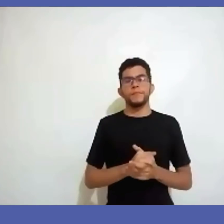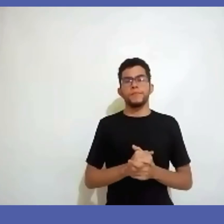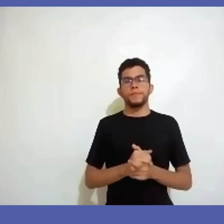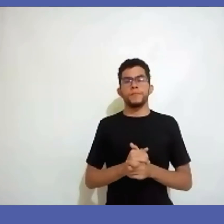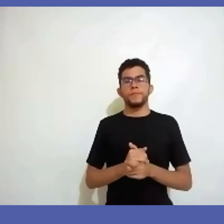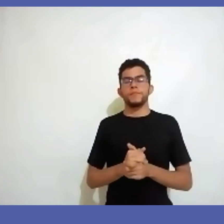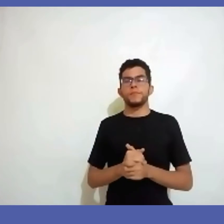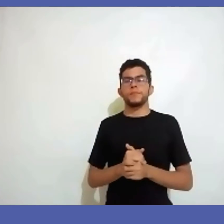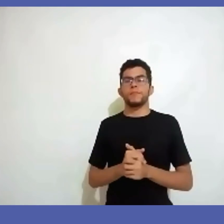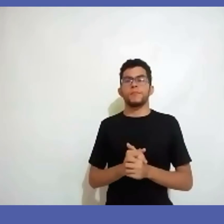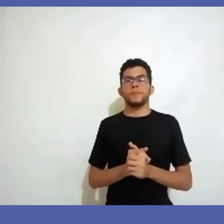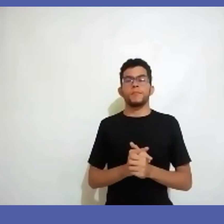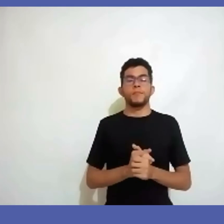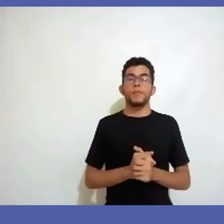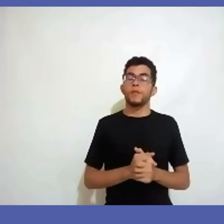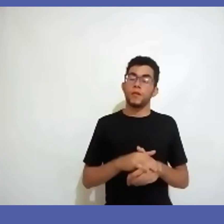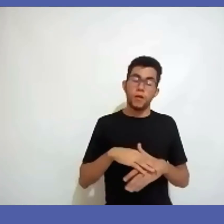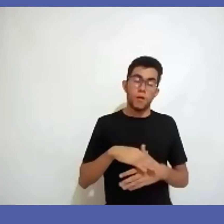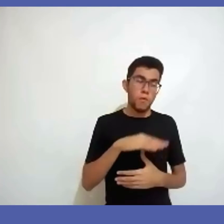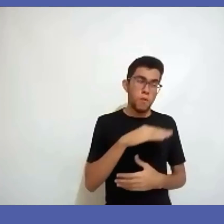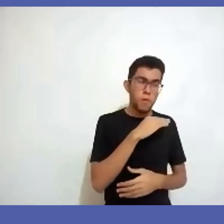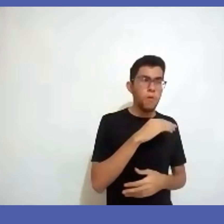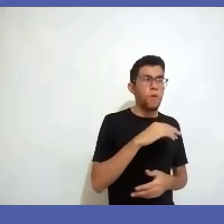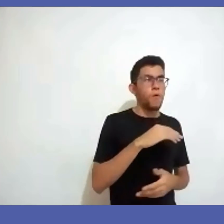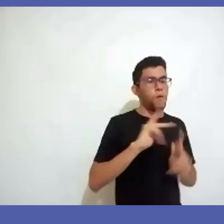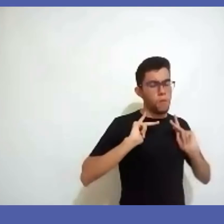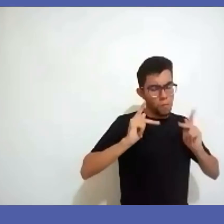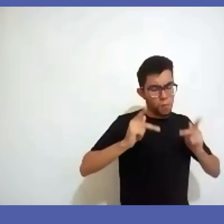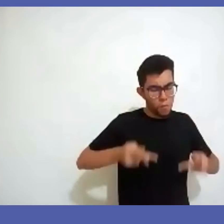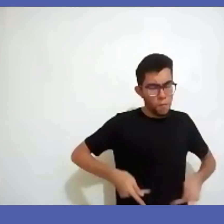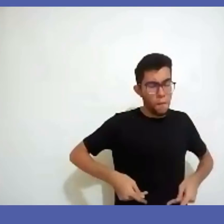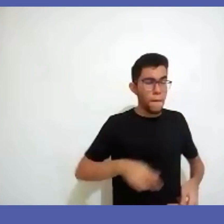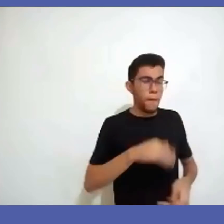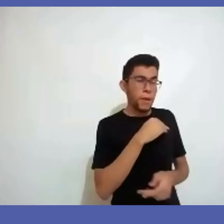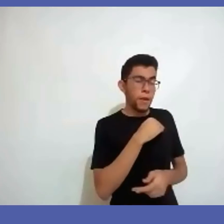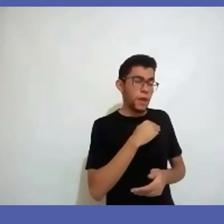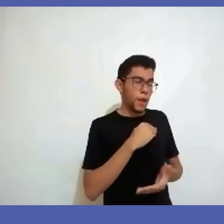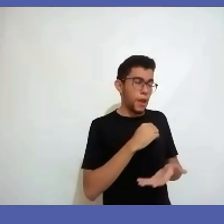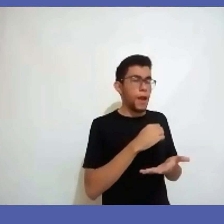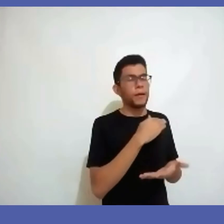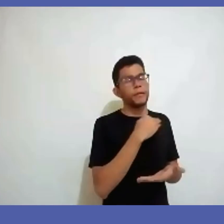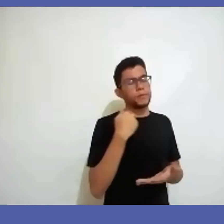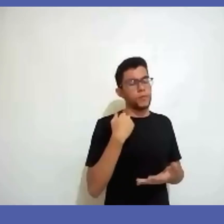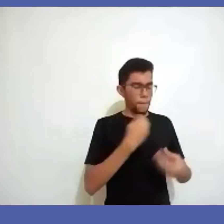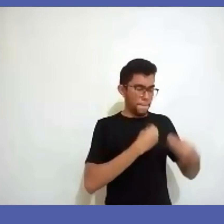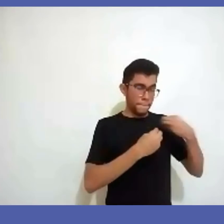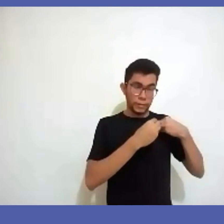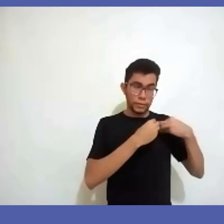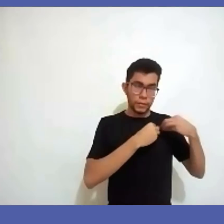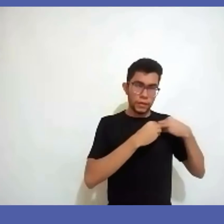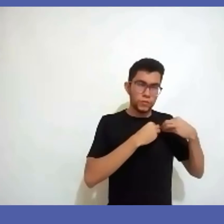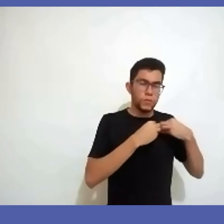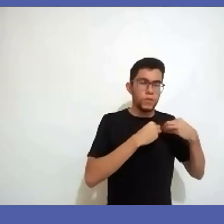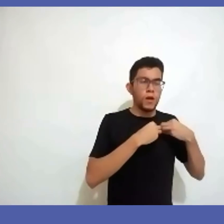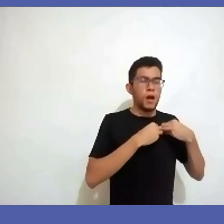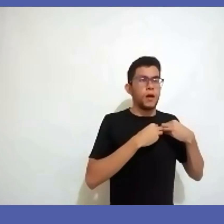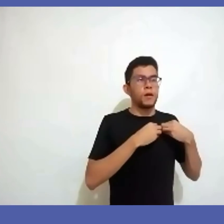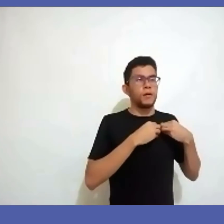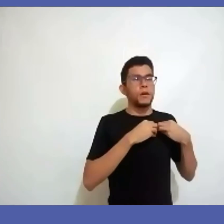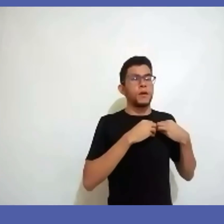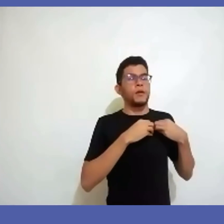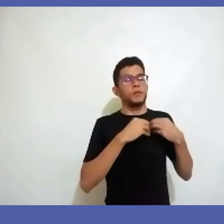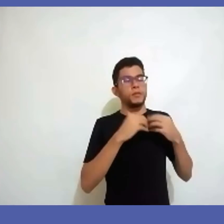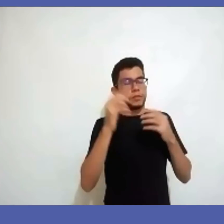caiu, a serpente ofereceu a capacidade para o homem viver sem Deus.